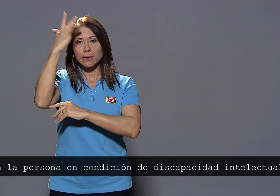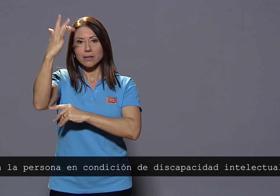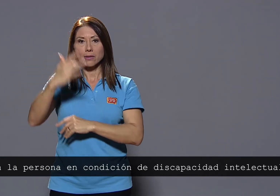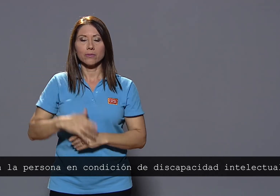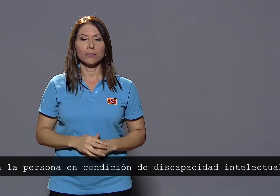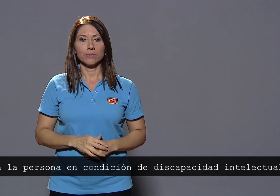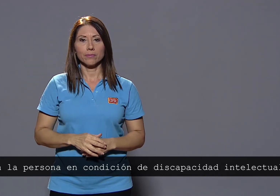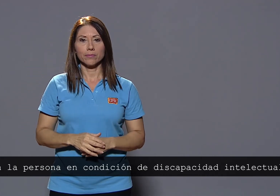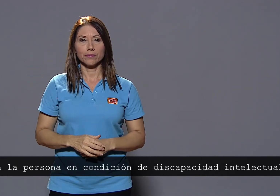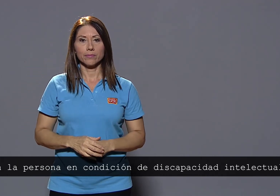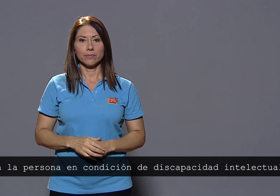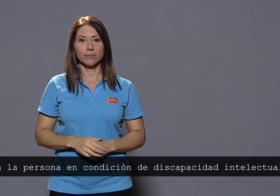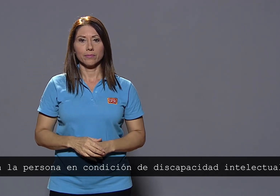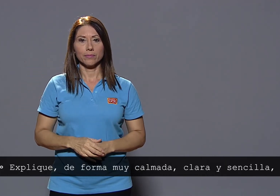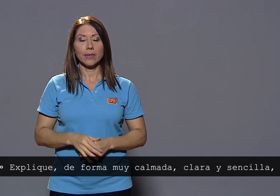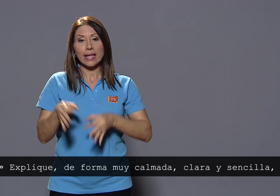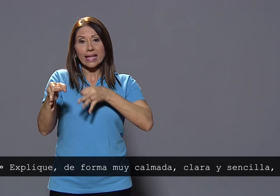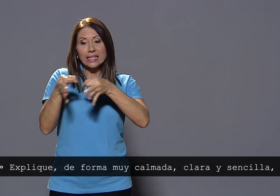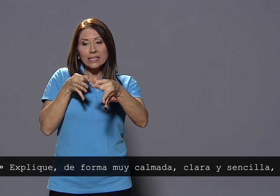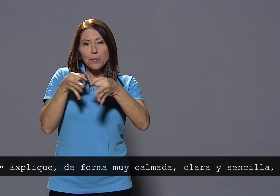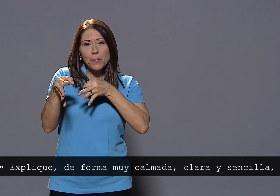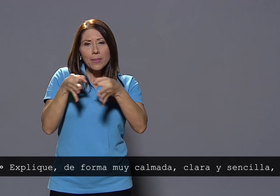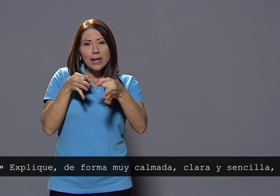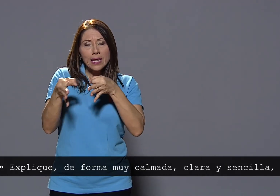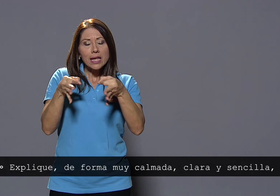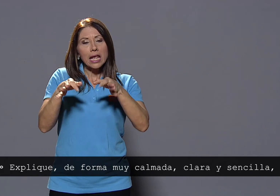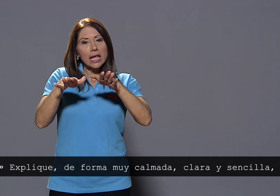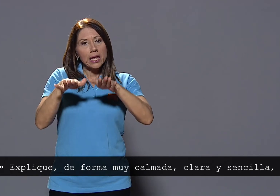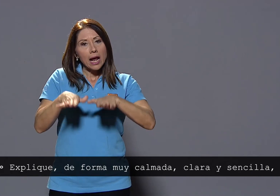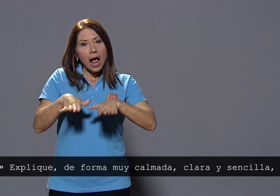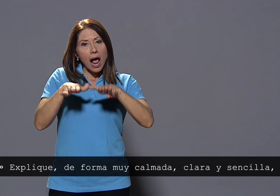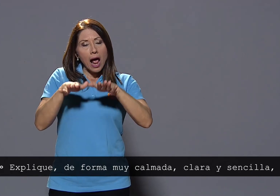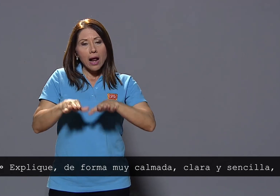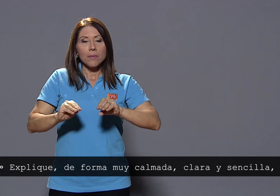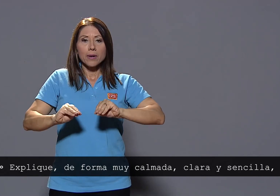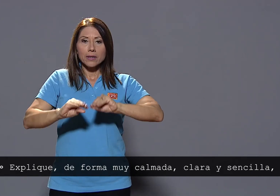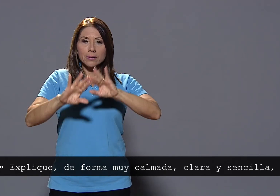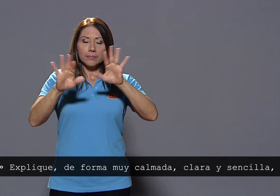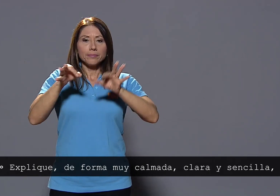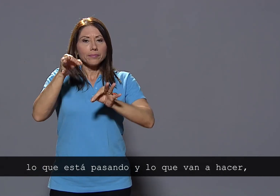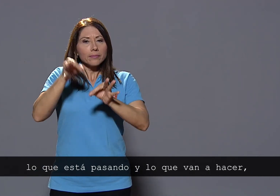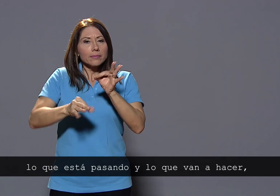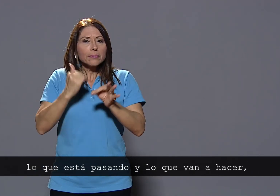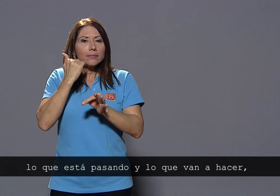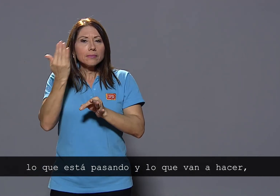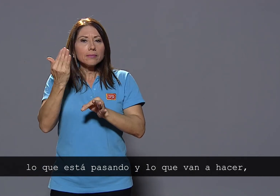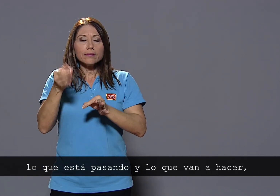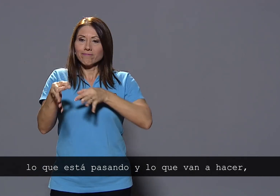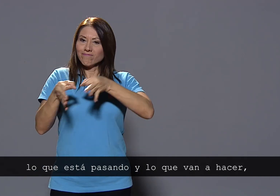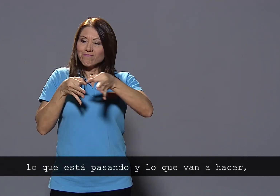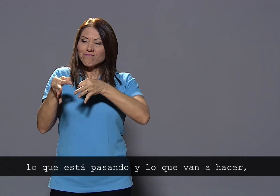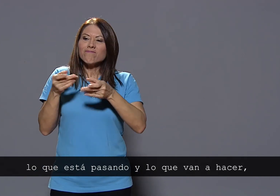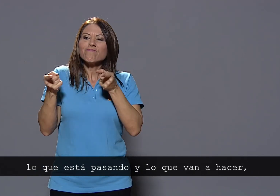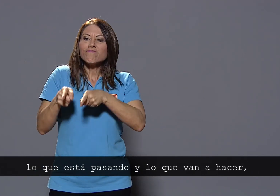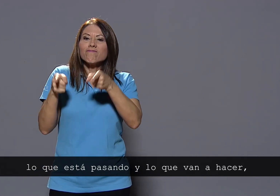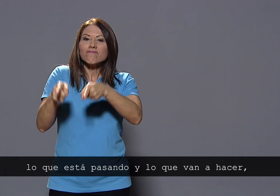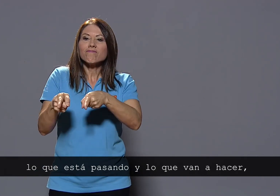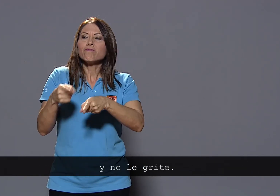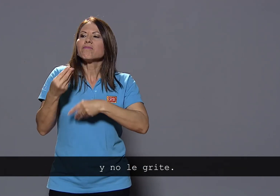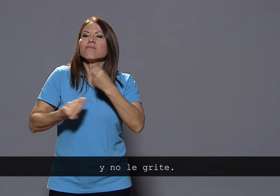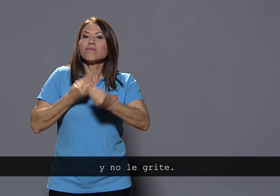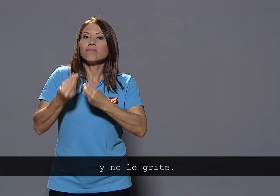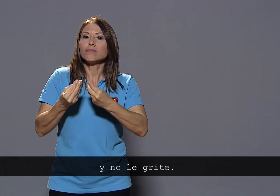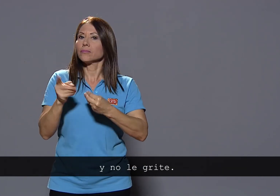discapacidad intelectual. Explique de forma muy calmada, clara y sencilla lo que está pasando y lo que van a